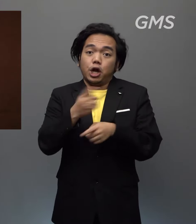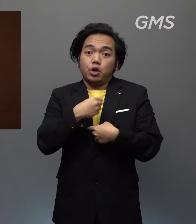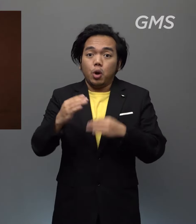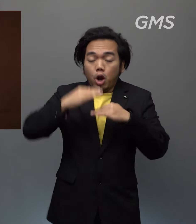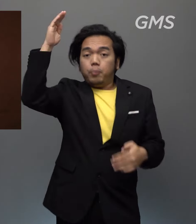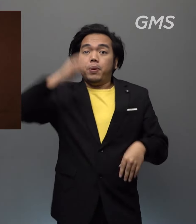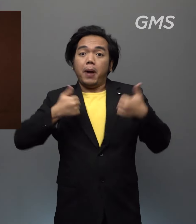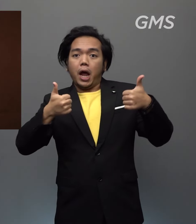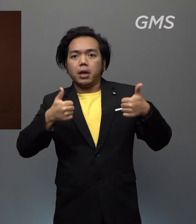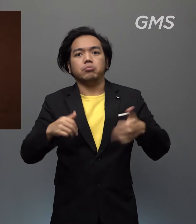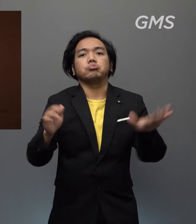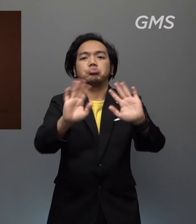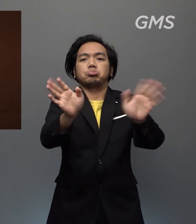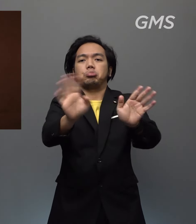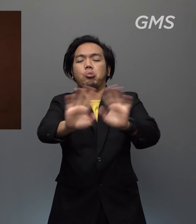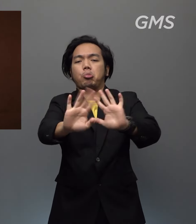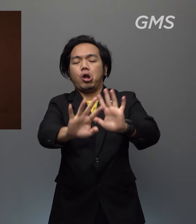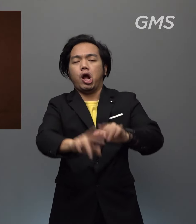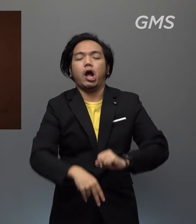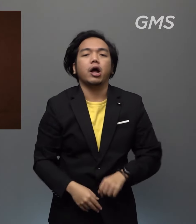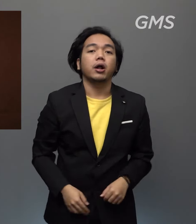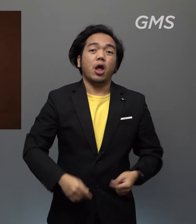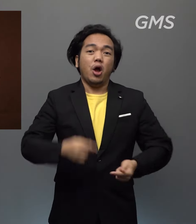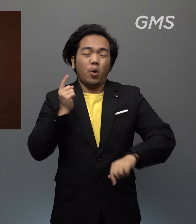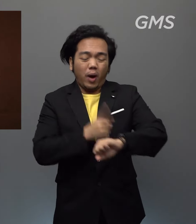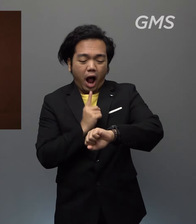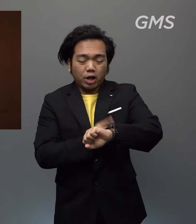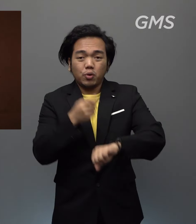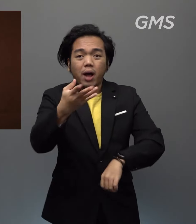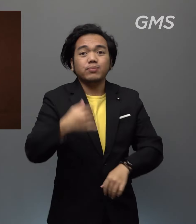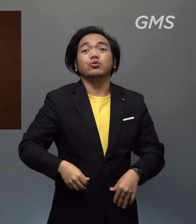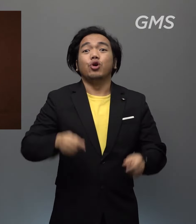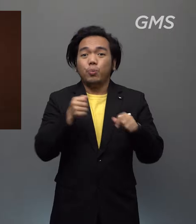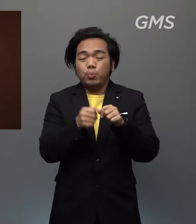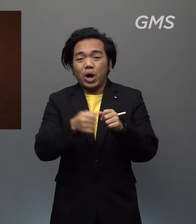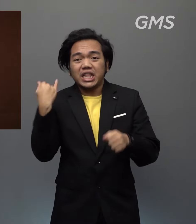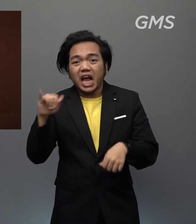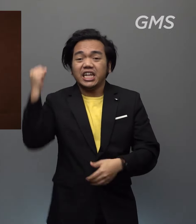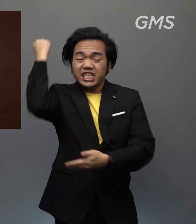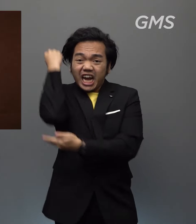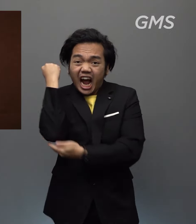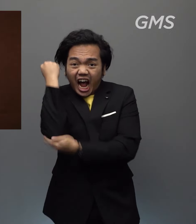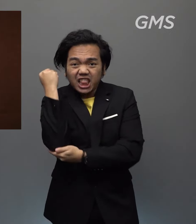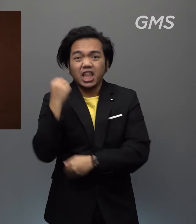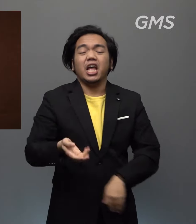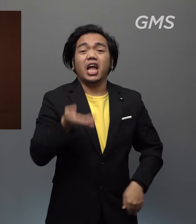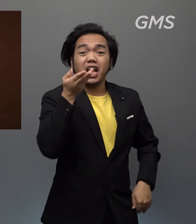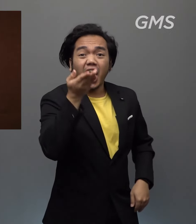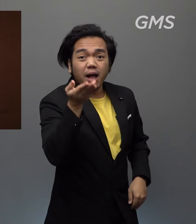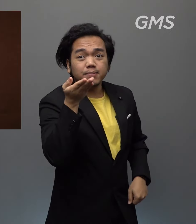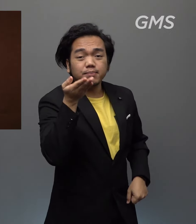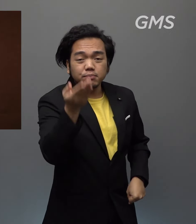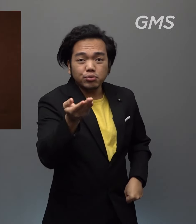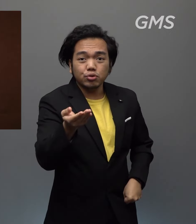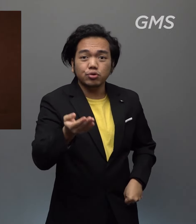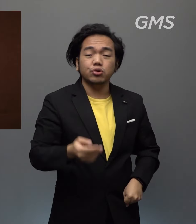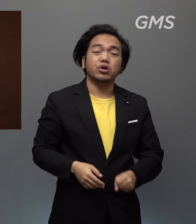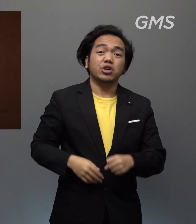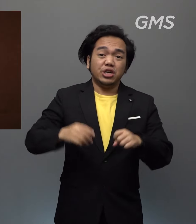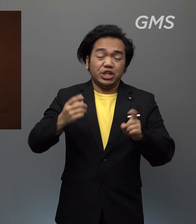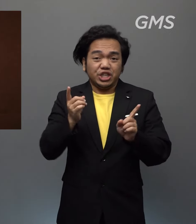yang jahat atau apa yang kita tahu berkenan di hadapan Tuhan, tapi kita justru melakukan sebaliknya,